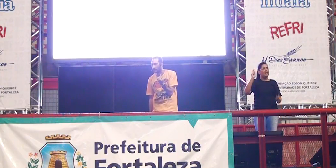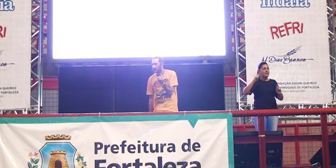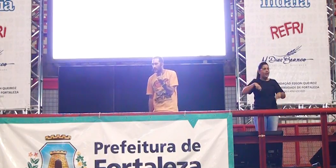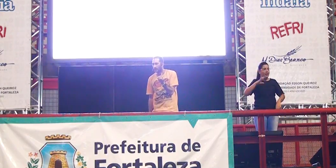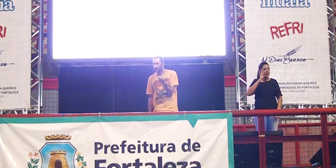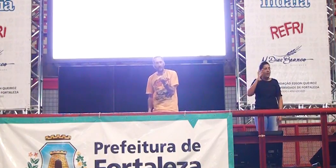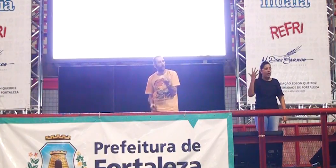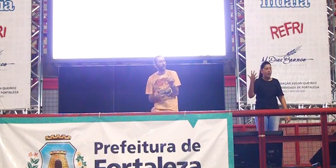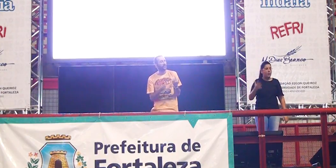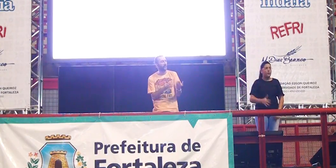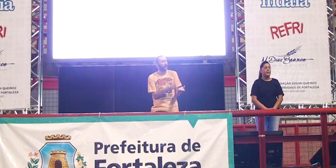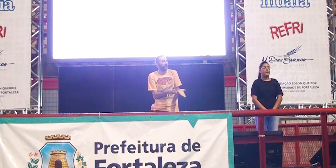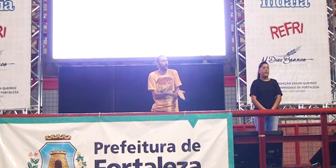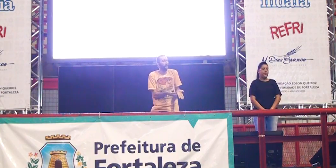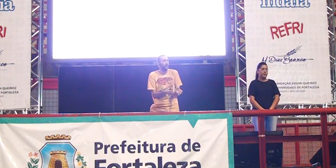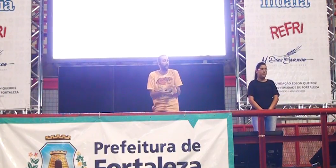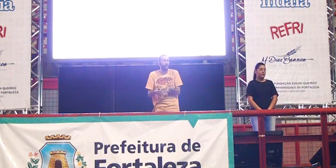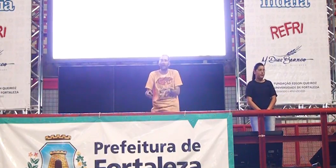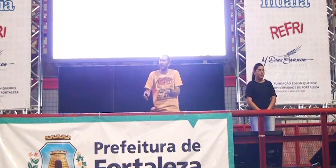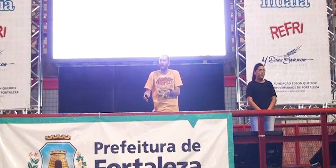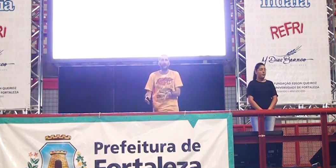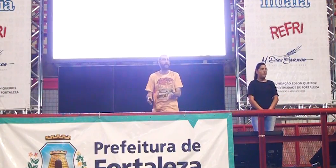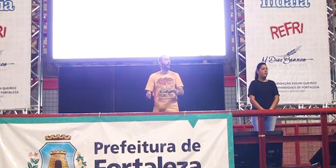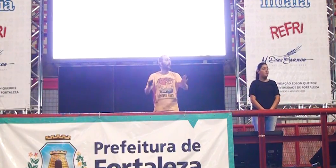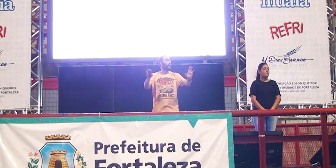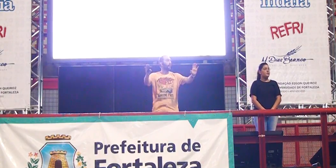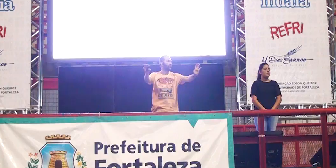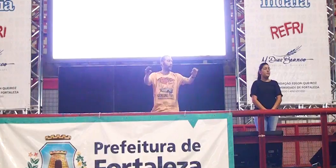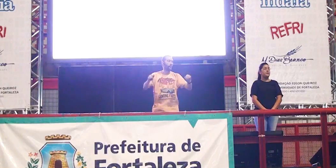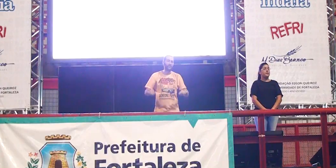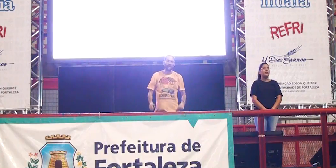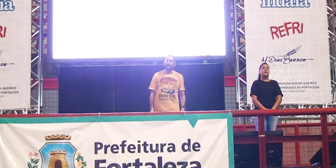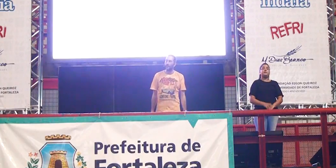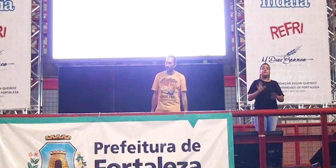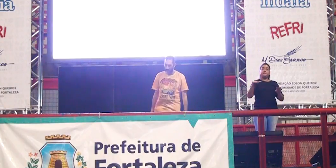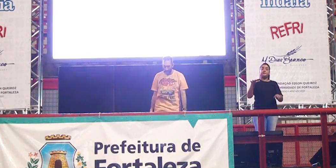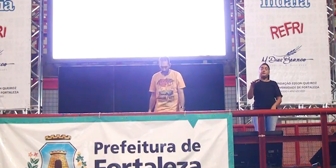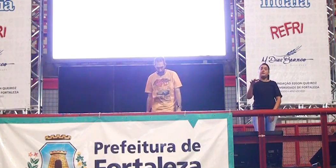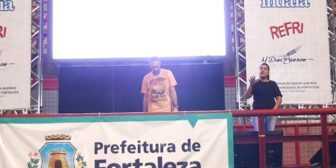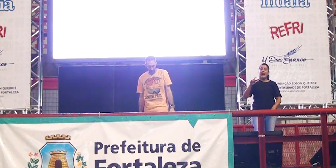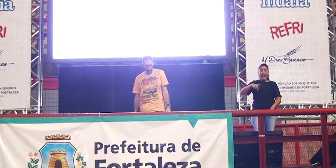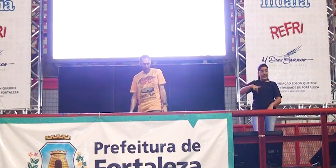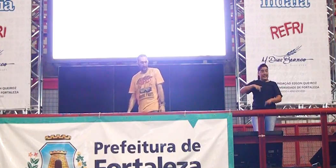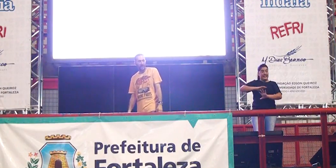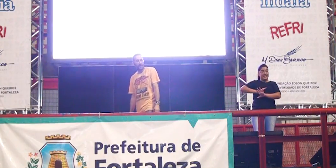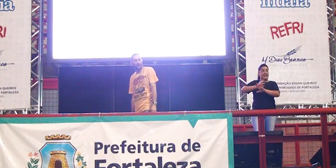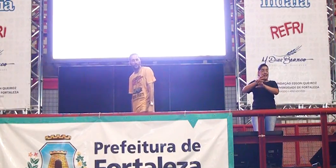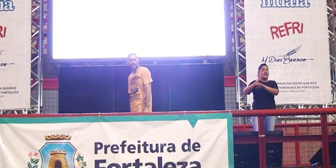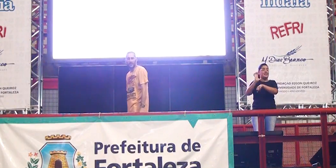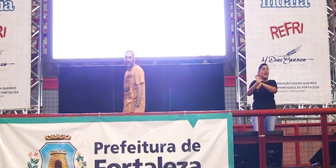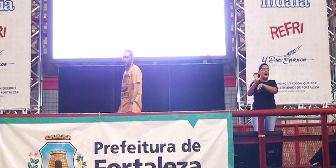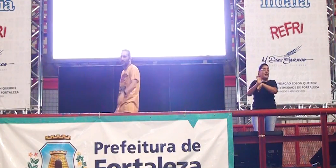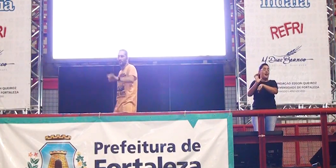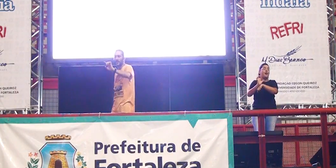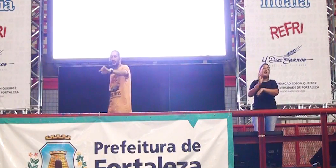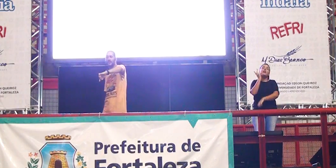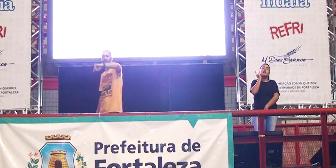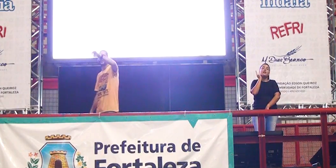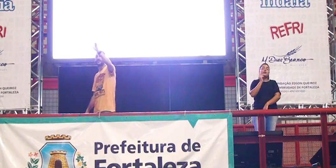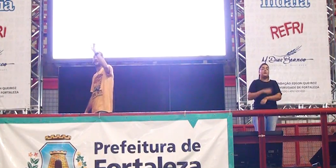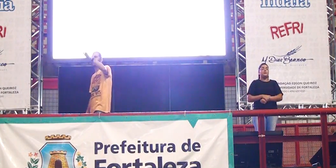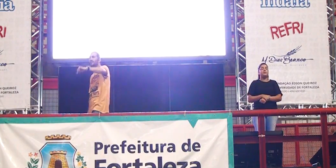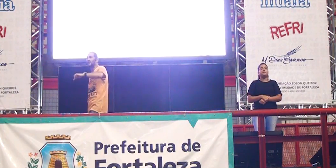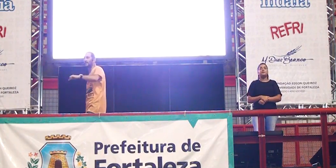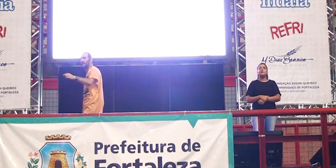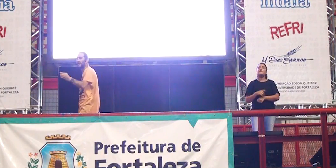claro? Então isso é amplitude térmica. O pessoal do sertão cearense sabe que no Ceará nós temos uma